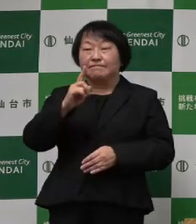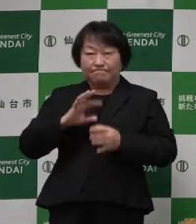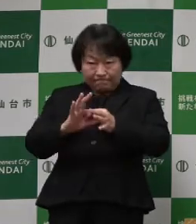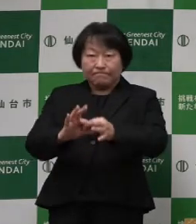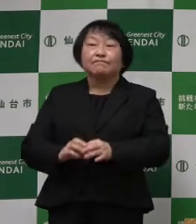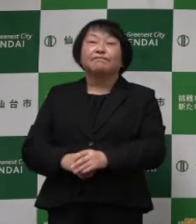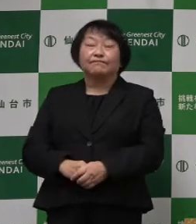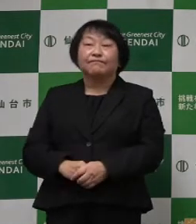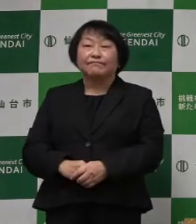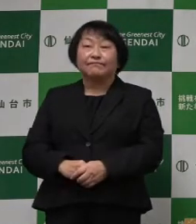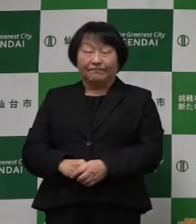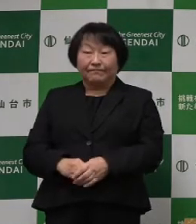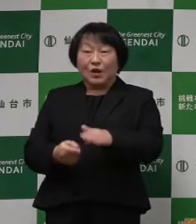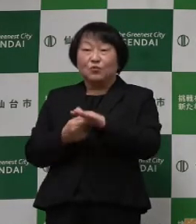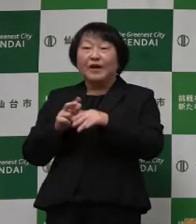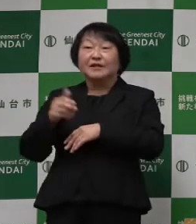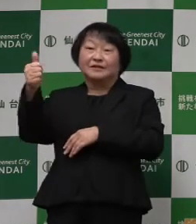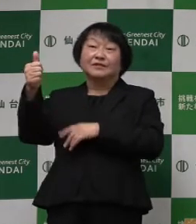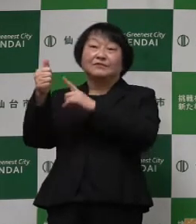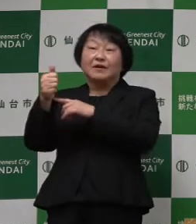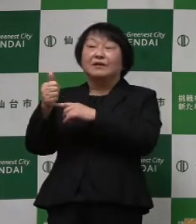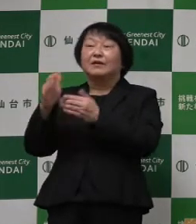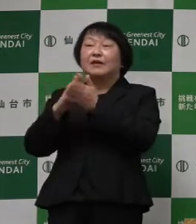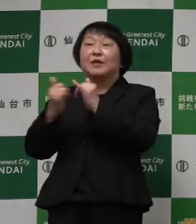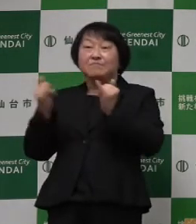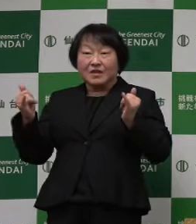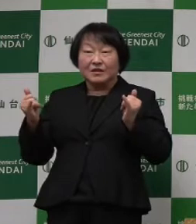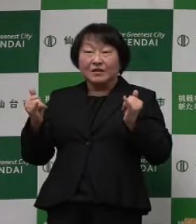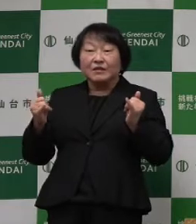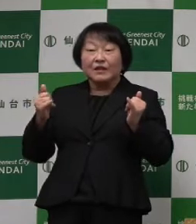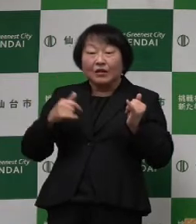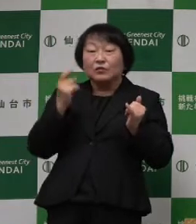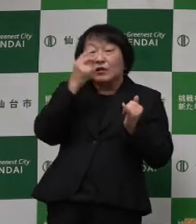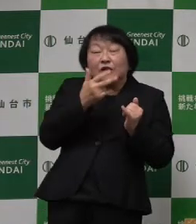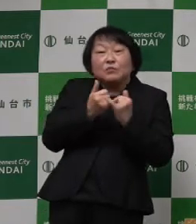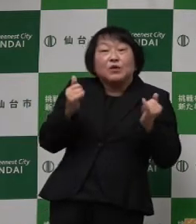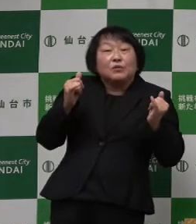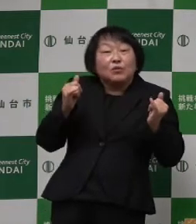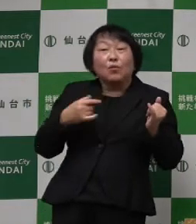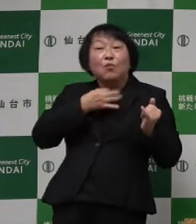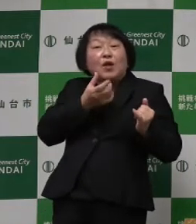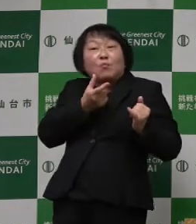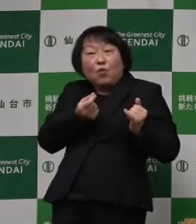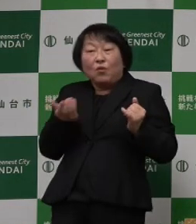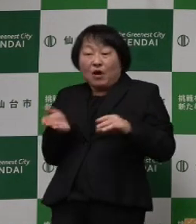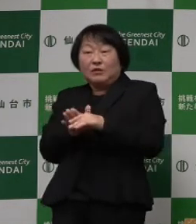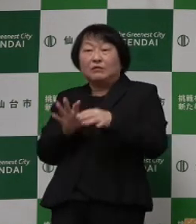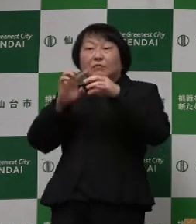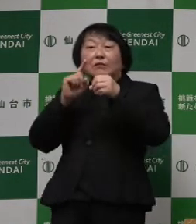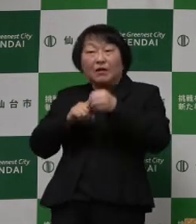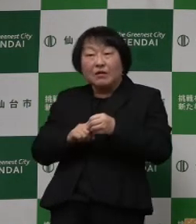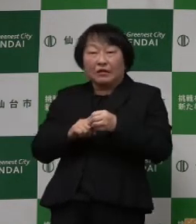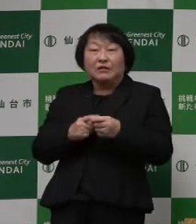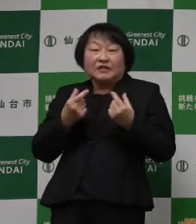です。知事におかれましてもですね、県民である仙台市民のこれは声であるとしっかりと受け止めていただいた